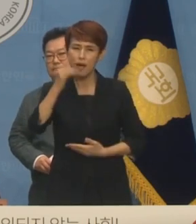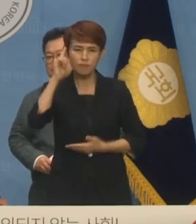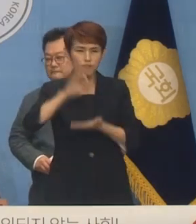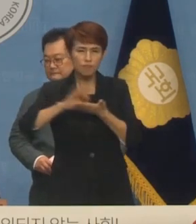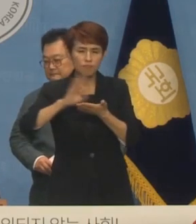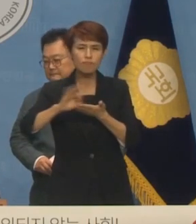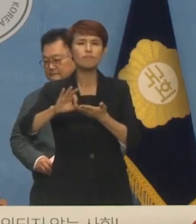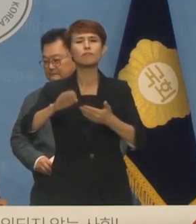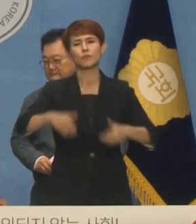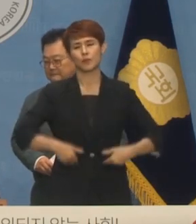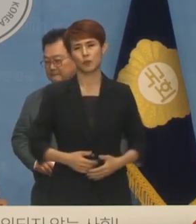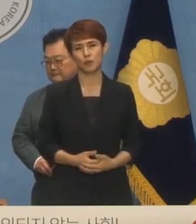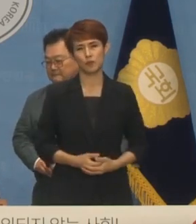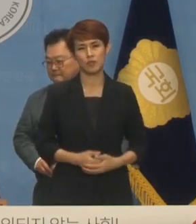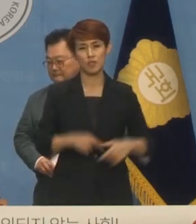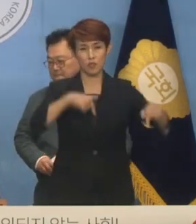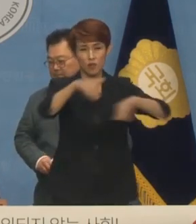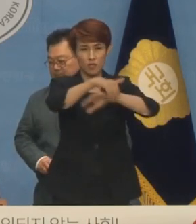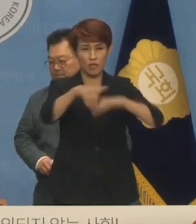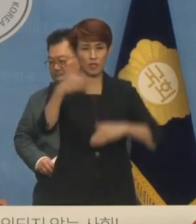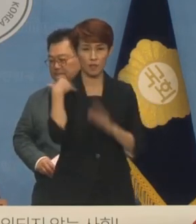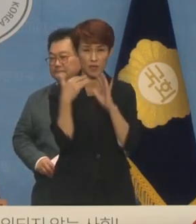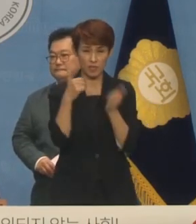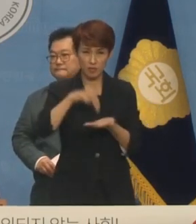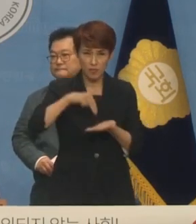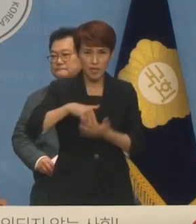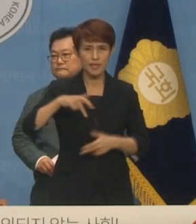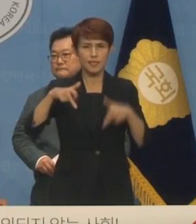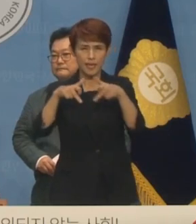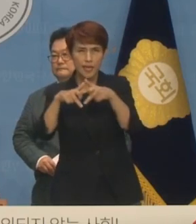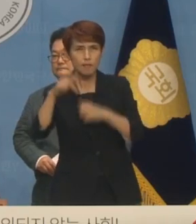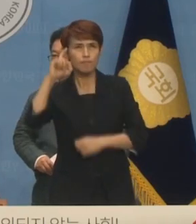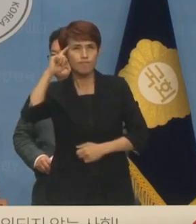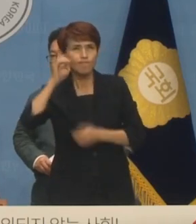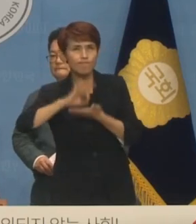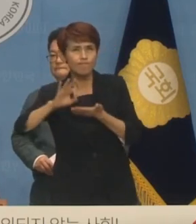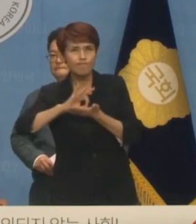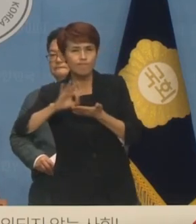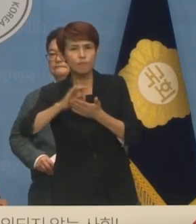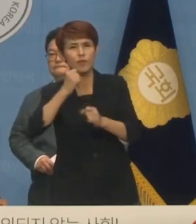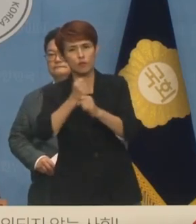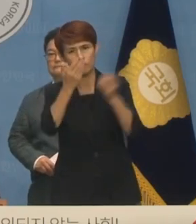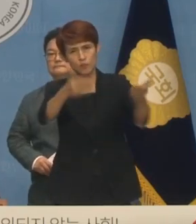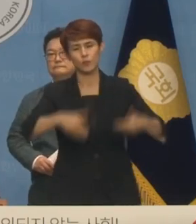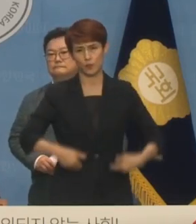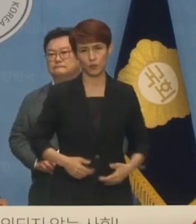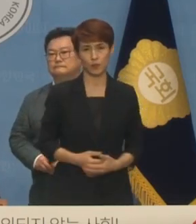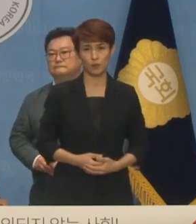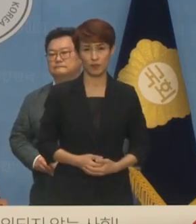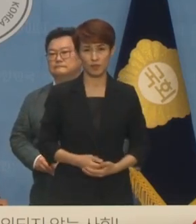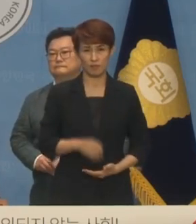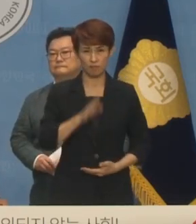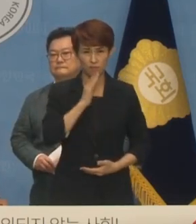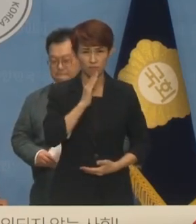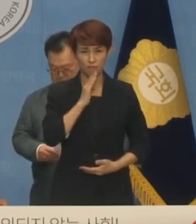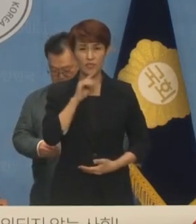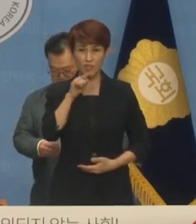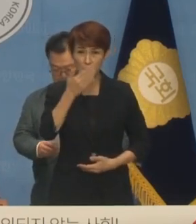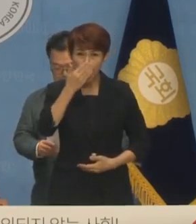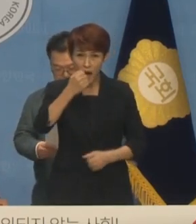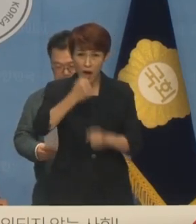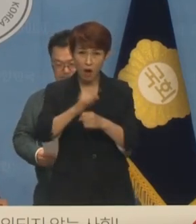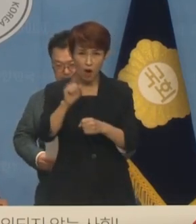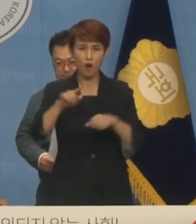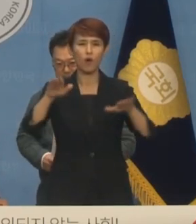정책 담당자들의 의식 속에 항상 장애인을 고려하게 만들어야 합니다. 이것을 가능하게 하는 것이